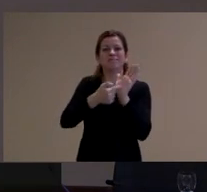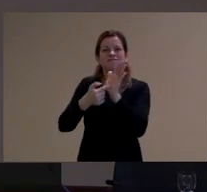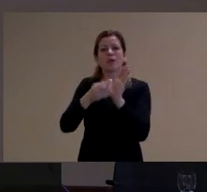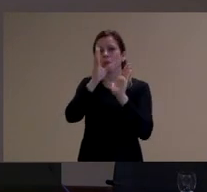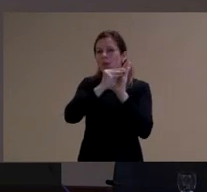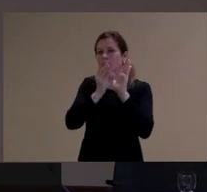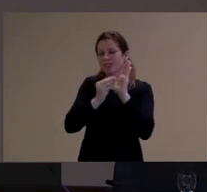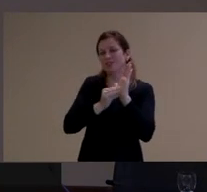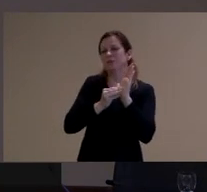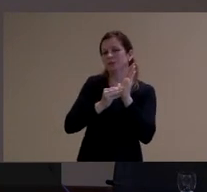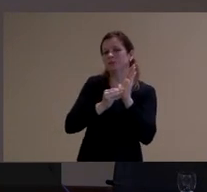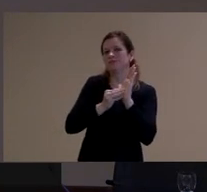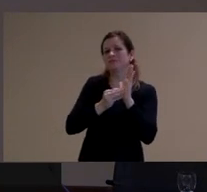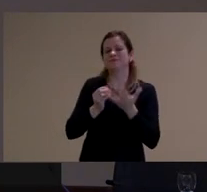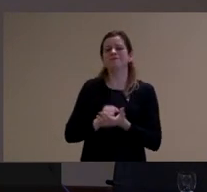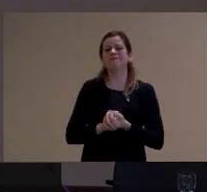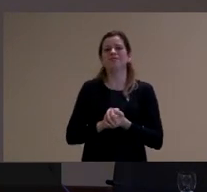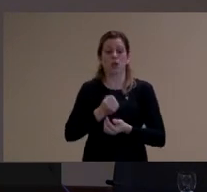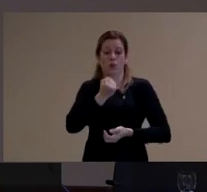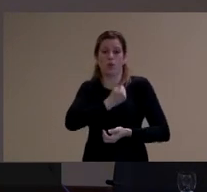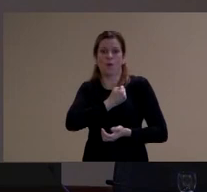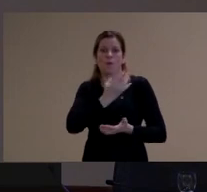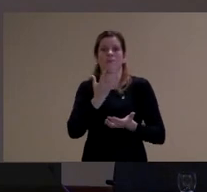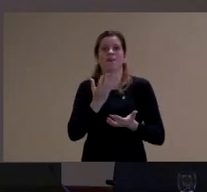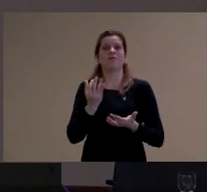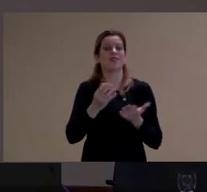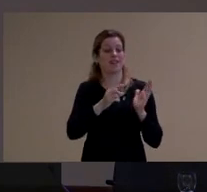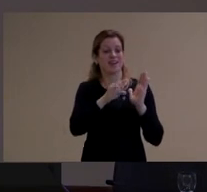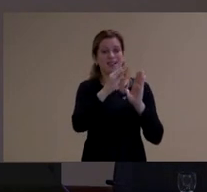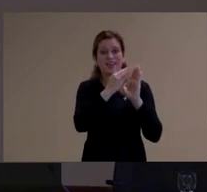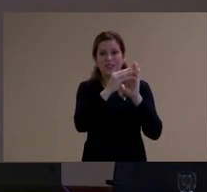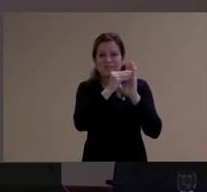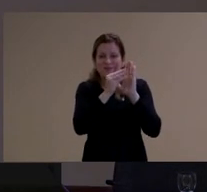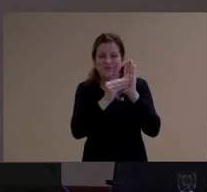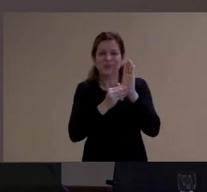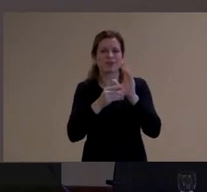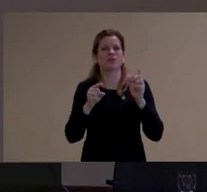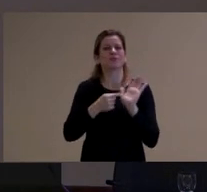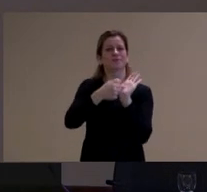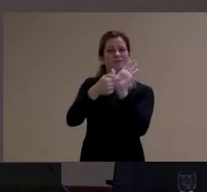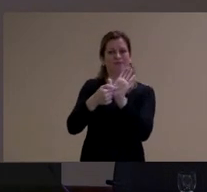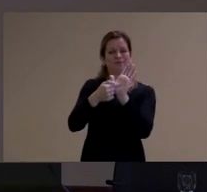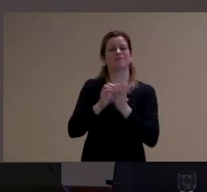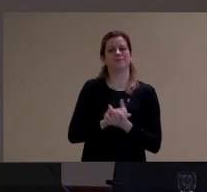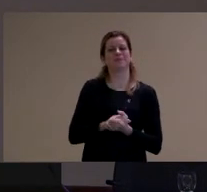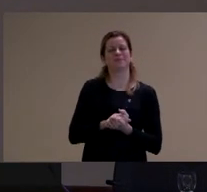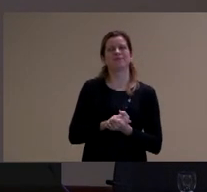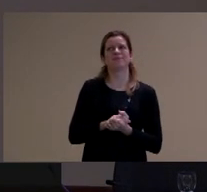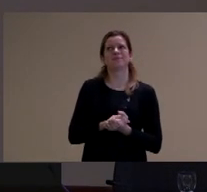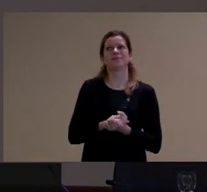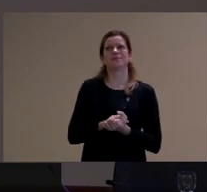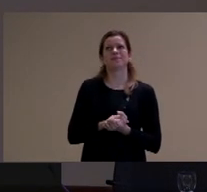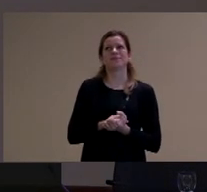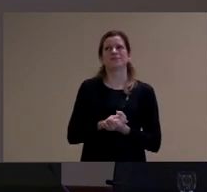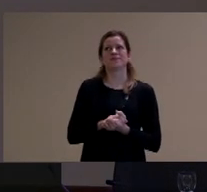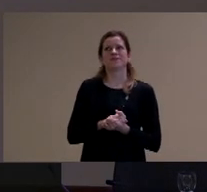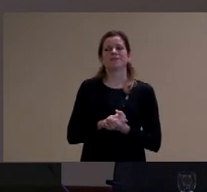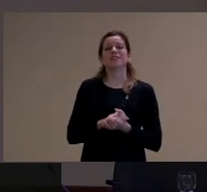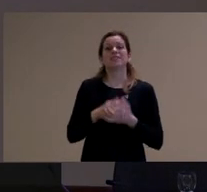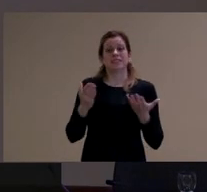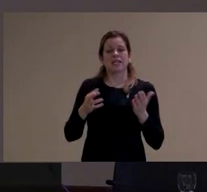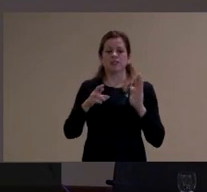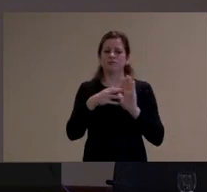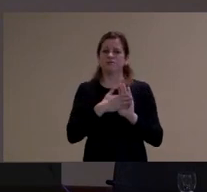conteúdo também em números e conteúdos esses dados e é nessa